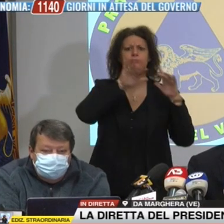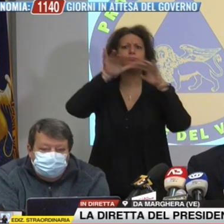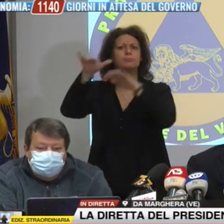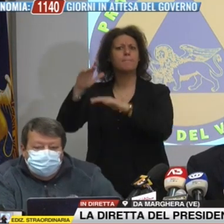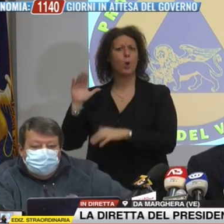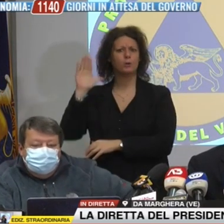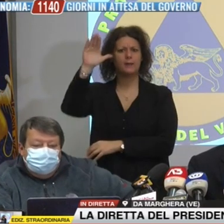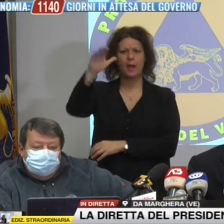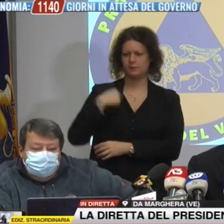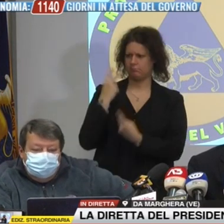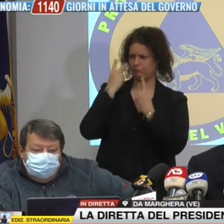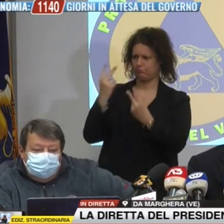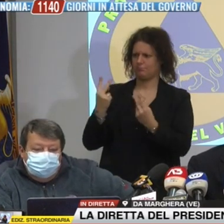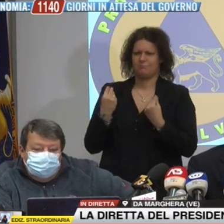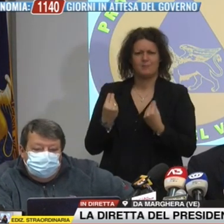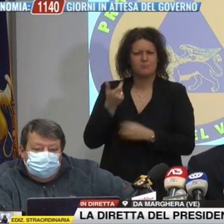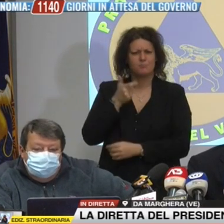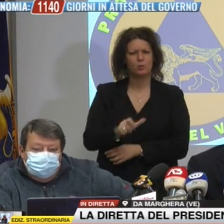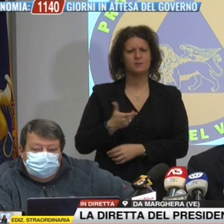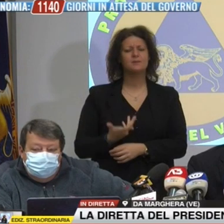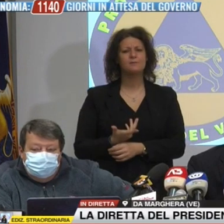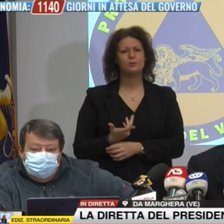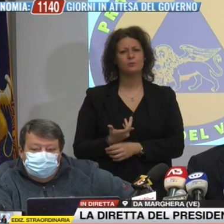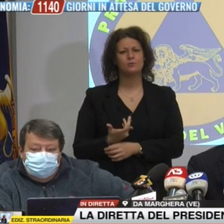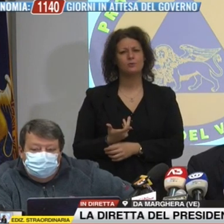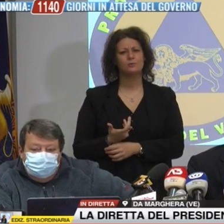ci chiediamo che senso ha.